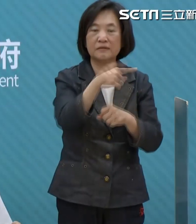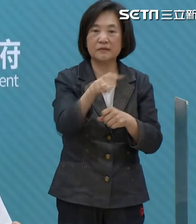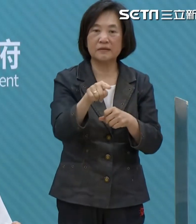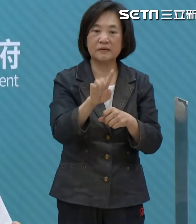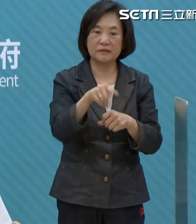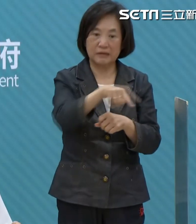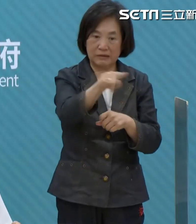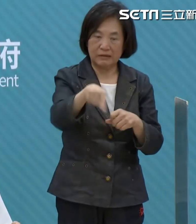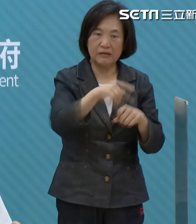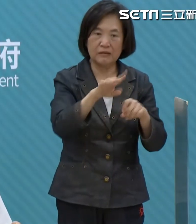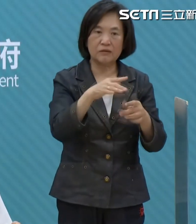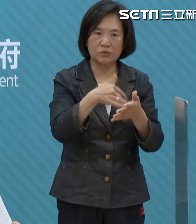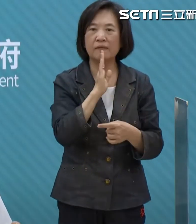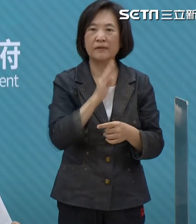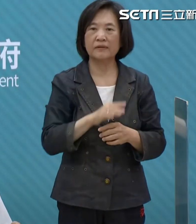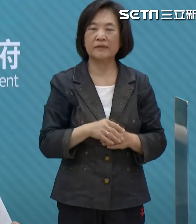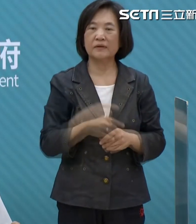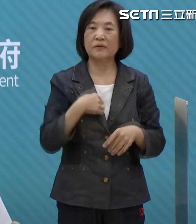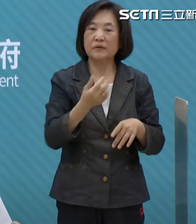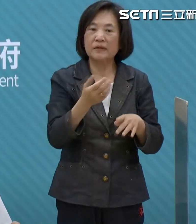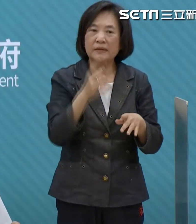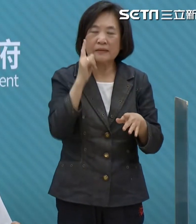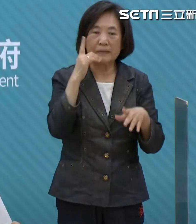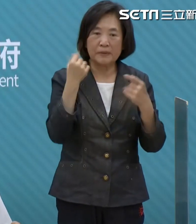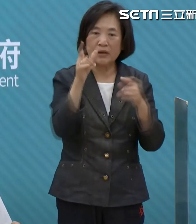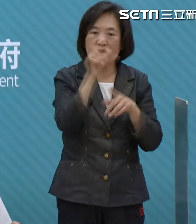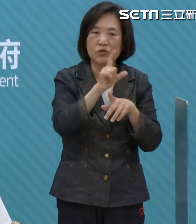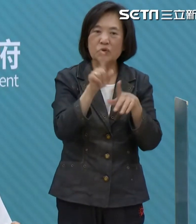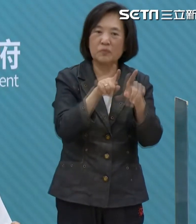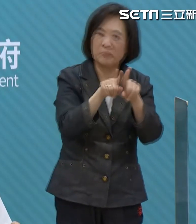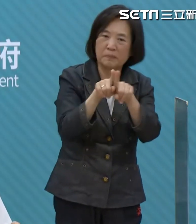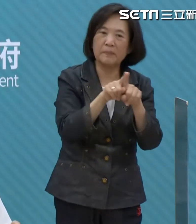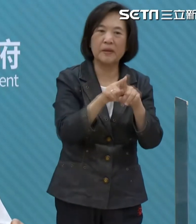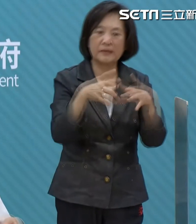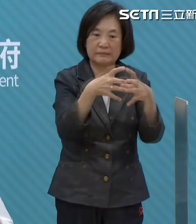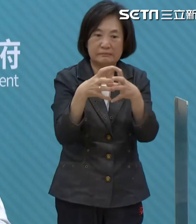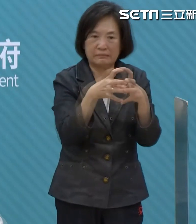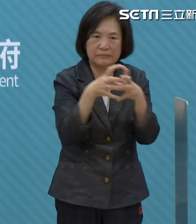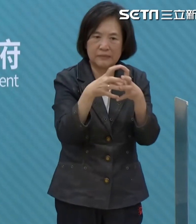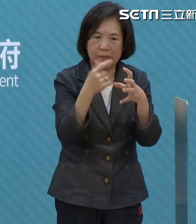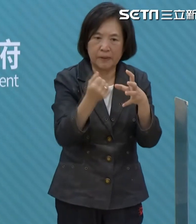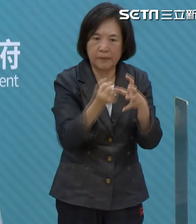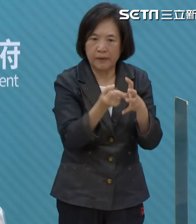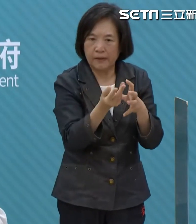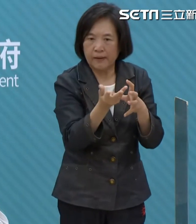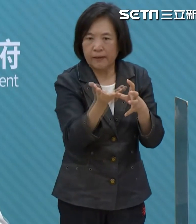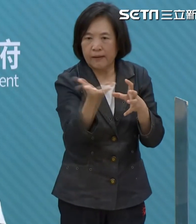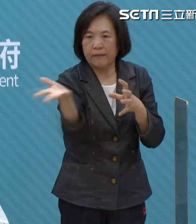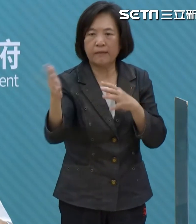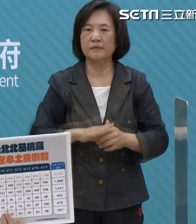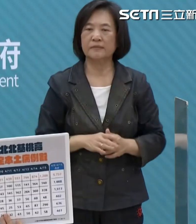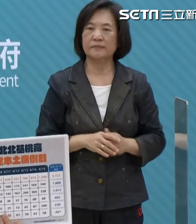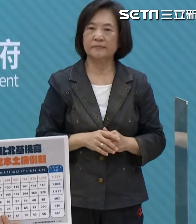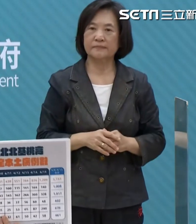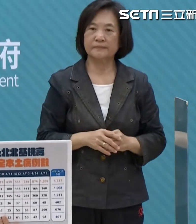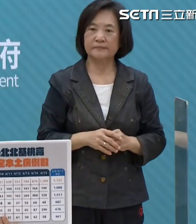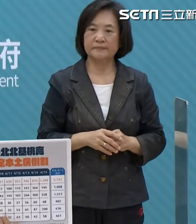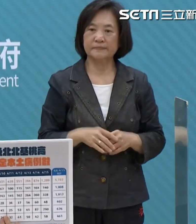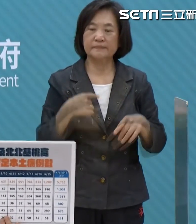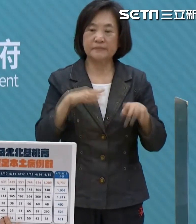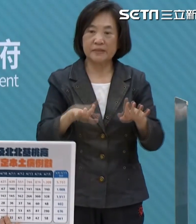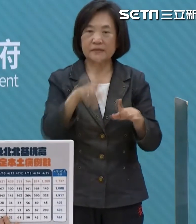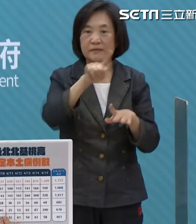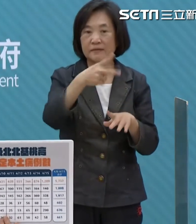但重战区还是目前的热区啊，已经从酒店酒吧的群聚开始渗透到变成家庭的群聚。那今天